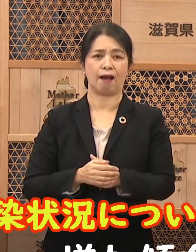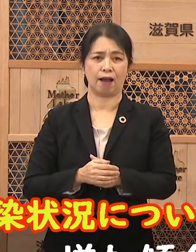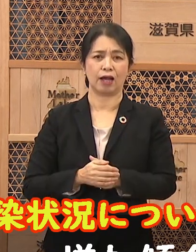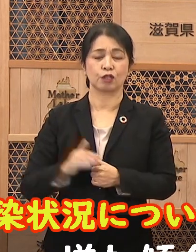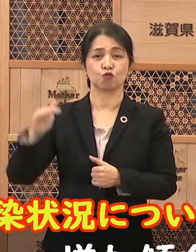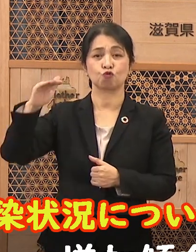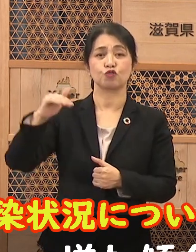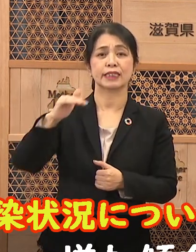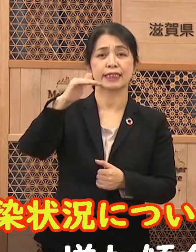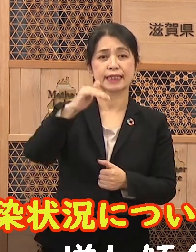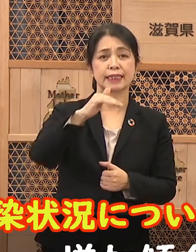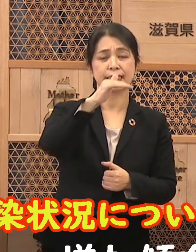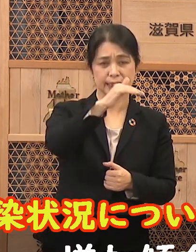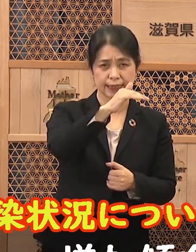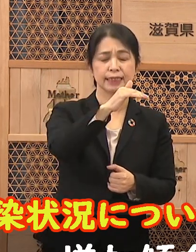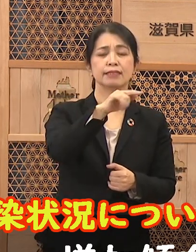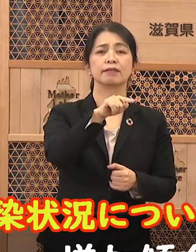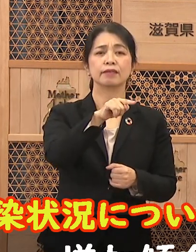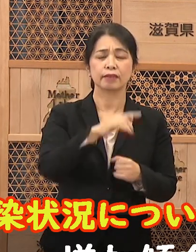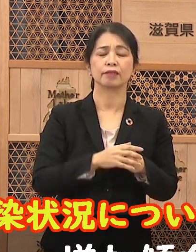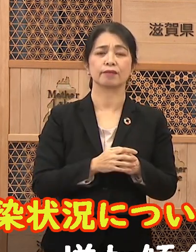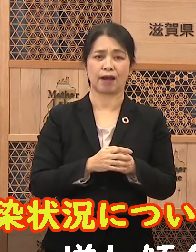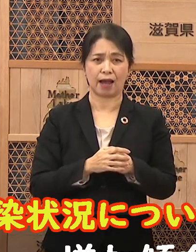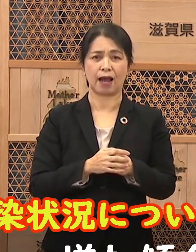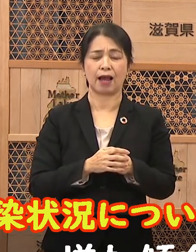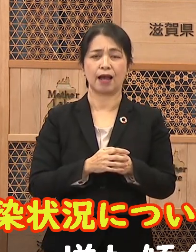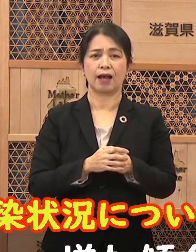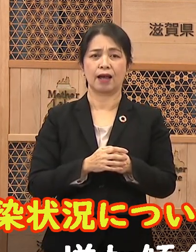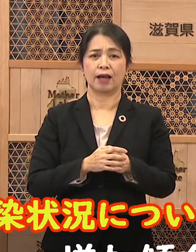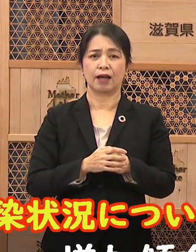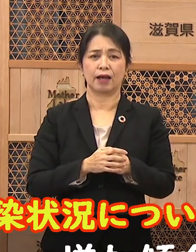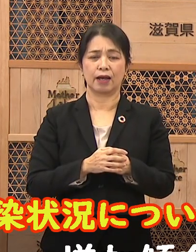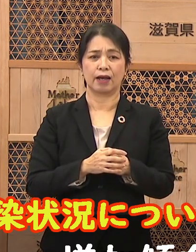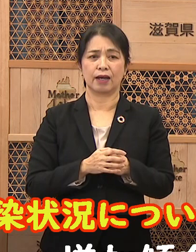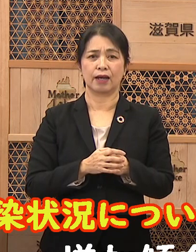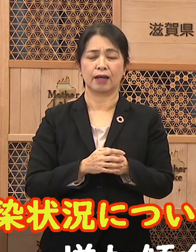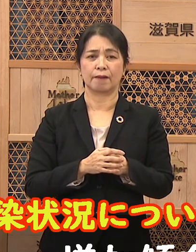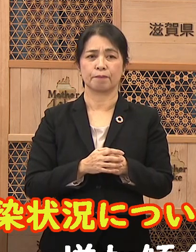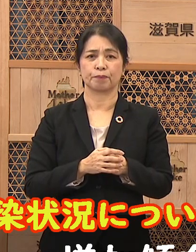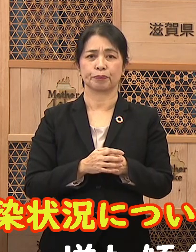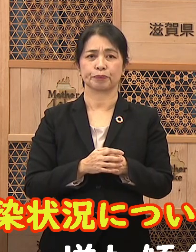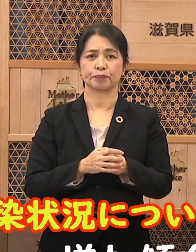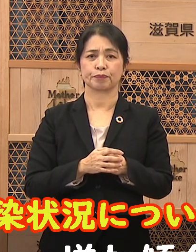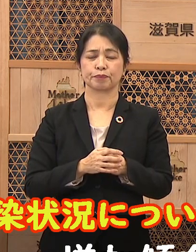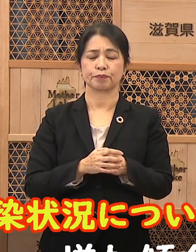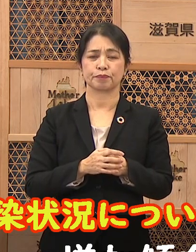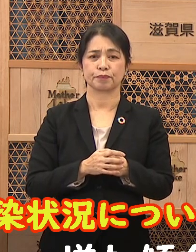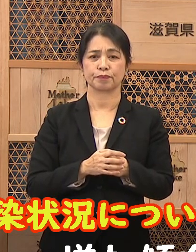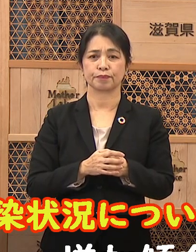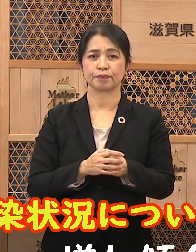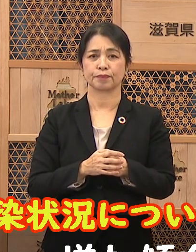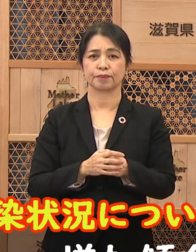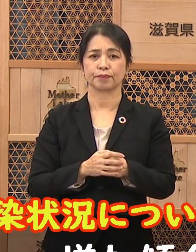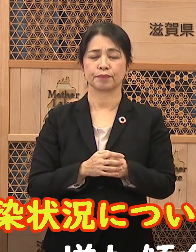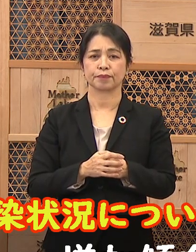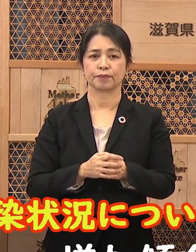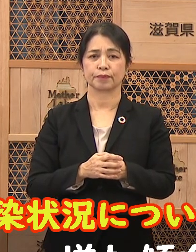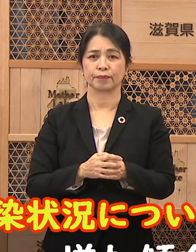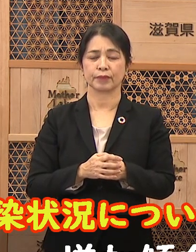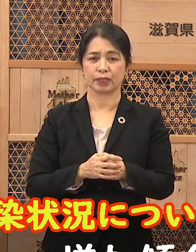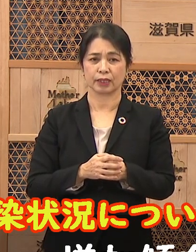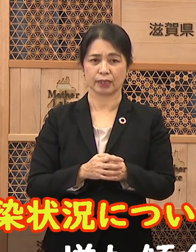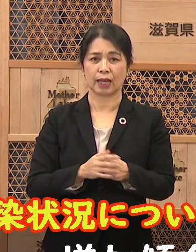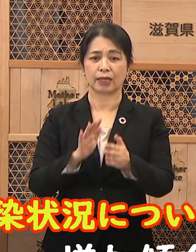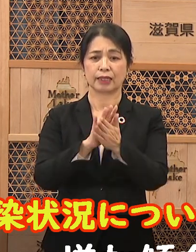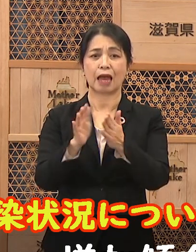推移の目安からは、おかげさまで、ごめんなさい、一つ戻していただくと、おかげさま